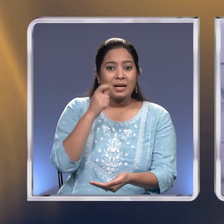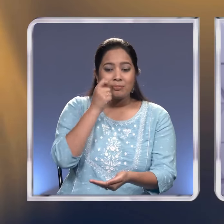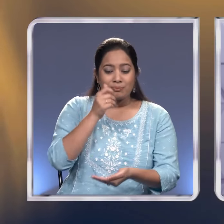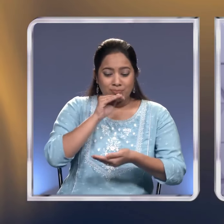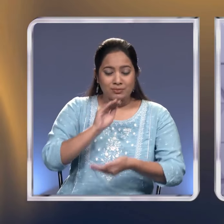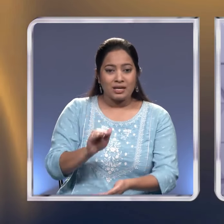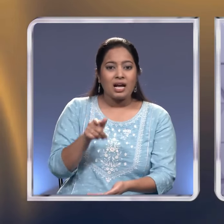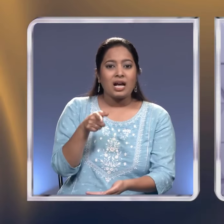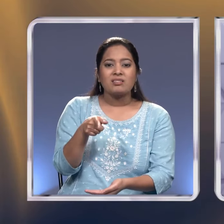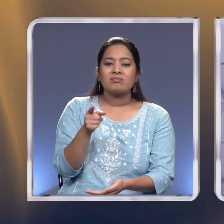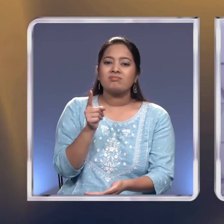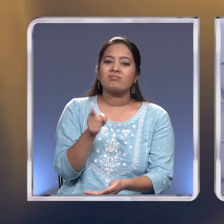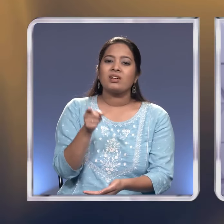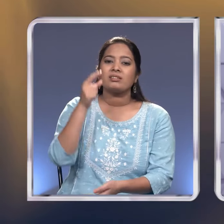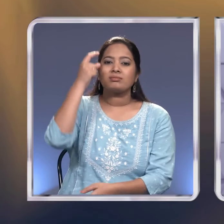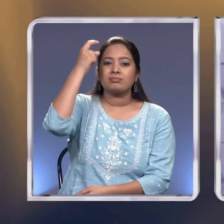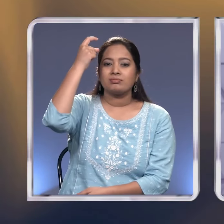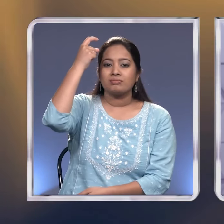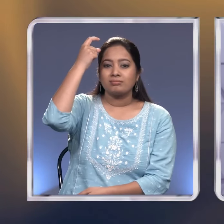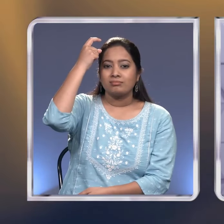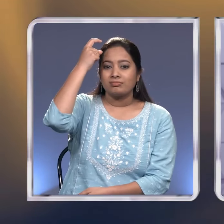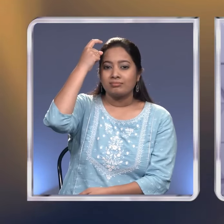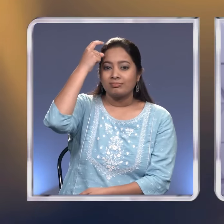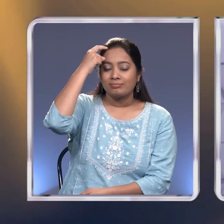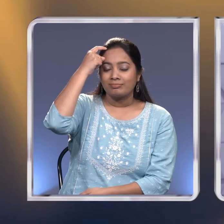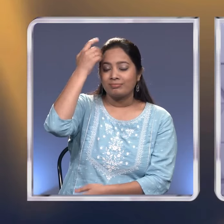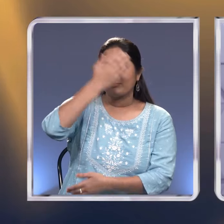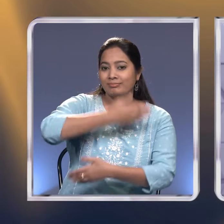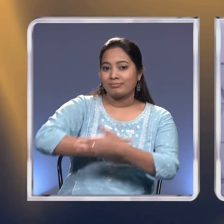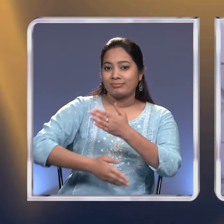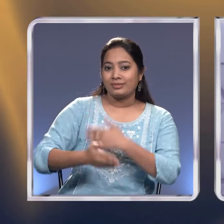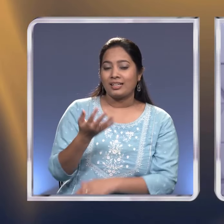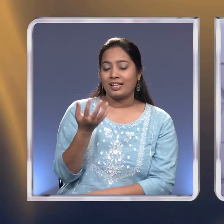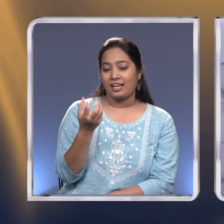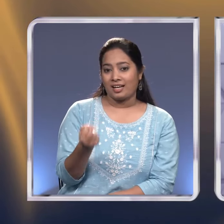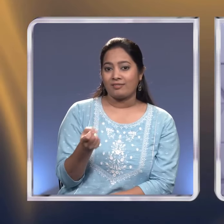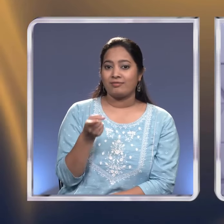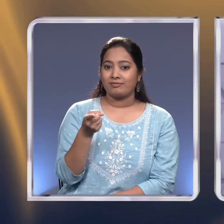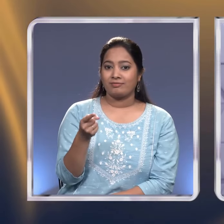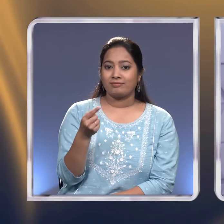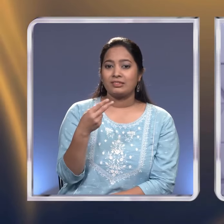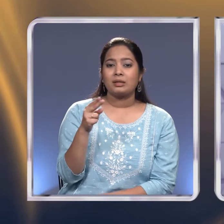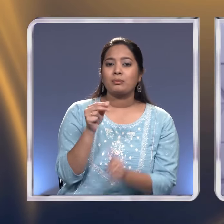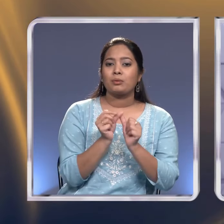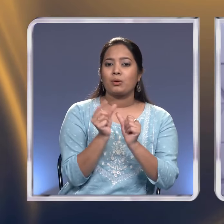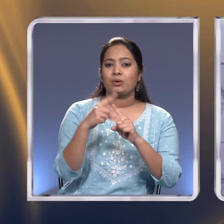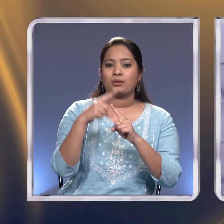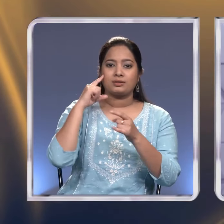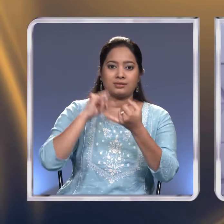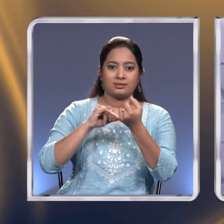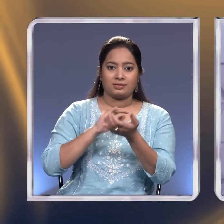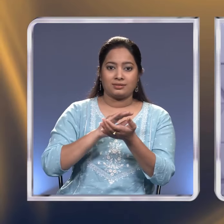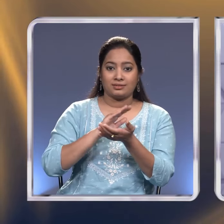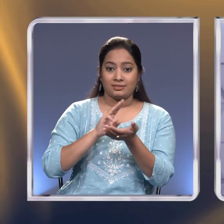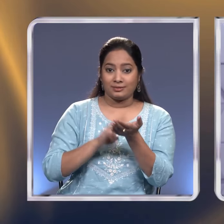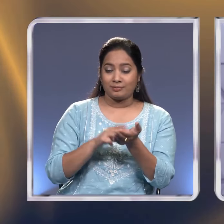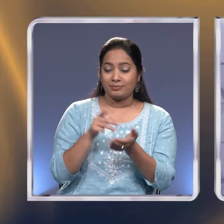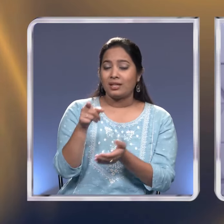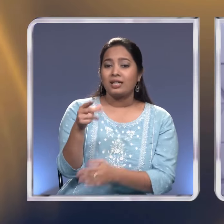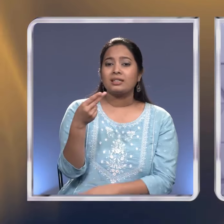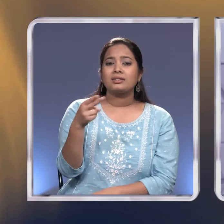नीड्स हैं। इस बच्चे का नाम है आयुष और ये ऑटिज्म से पीड़ित है। इस बात